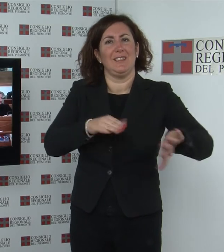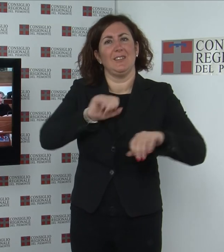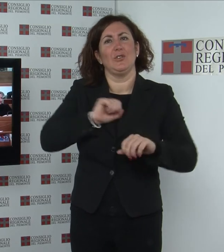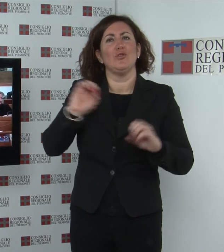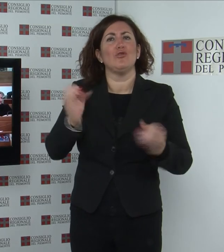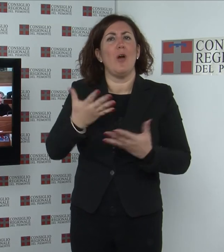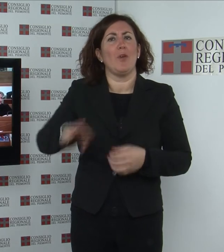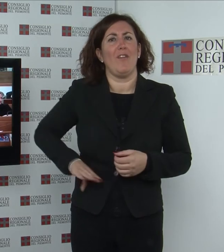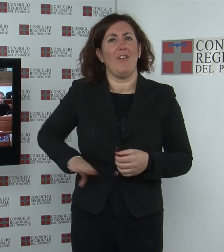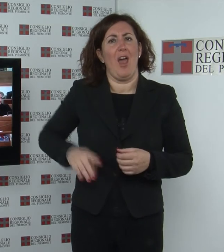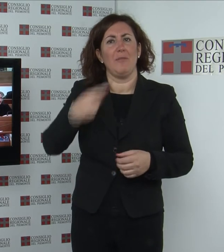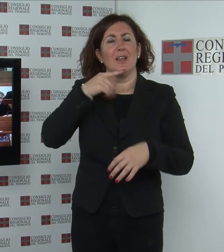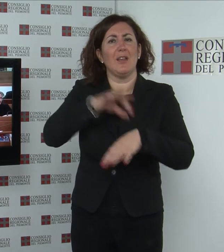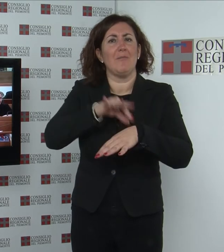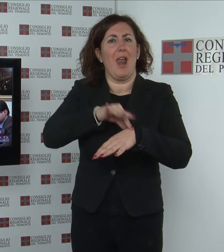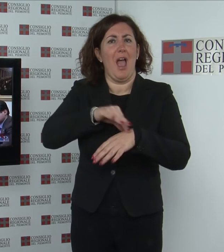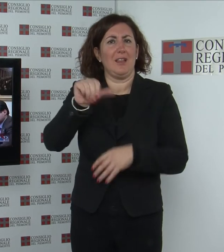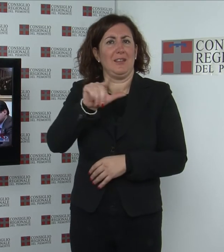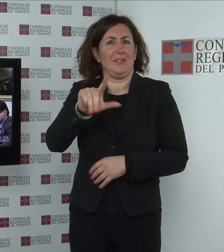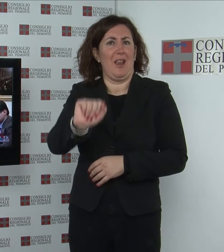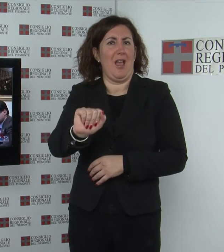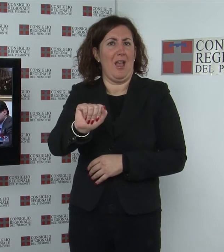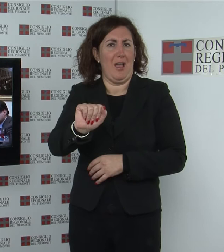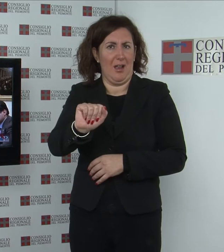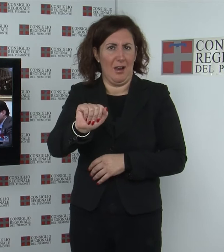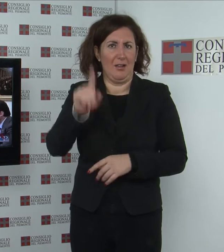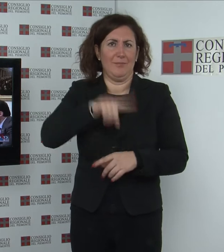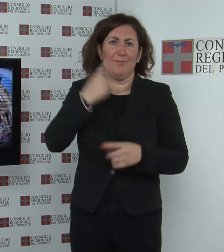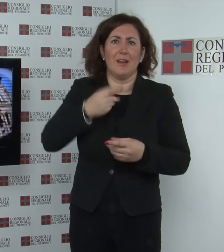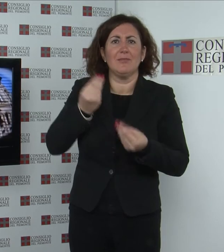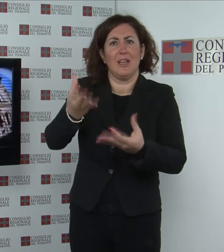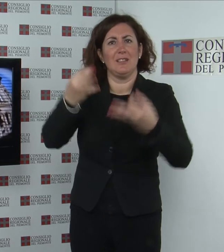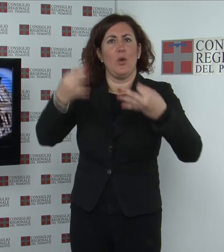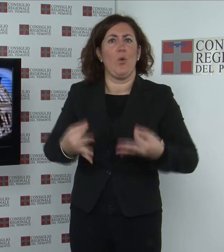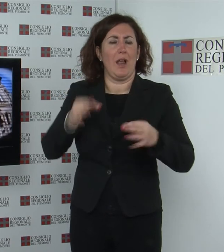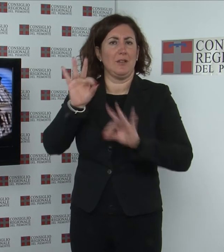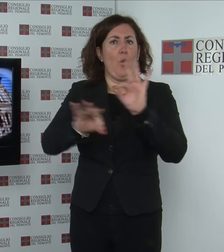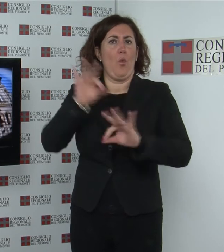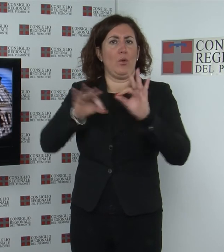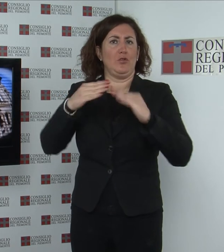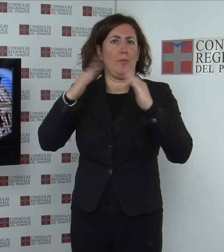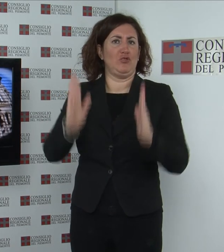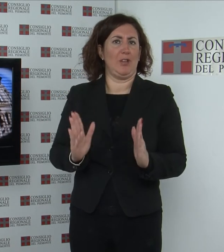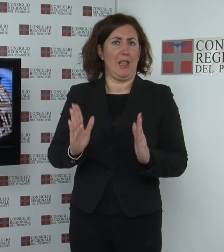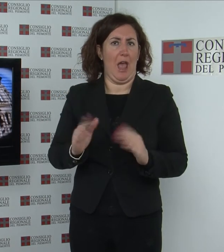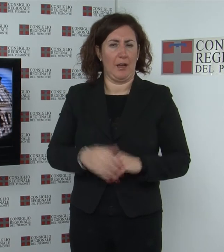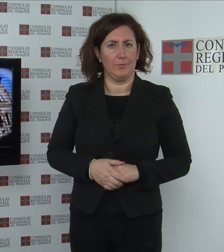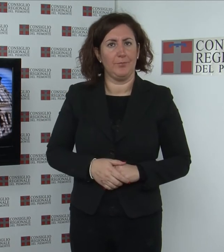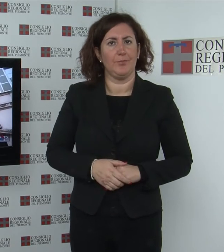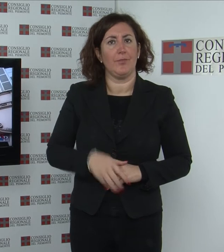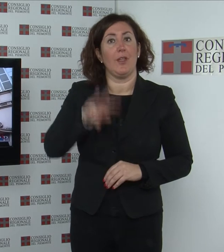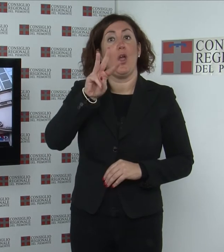di sclerosi multipla e dei loro familiari per assicurare le cure domiciliari WiFi free nelle sedi del consiglio